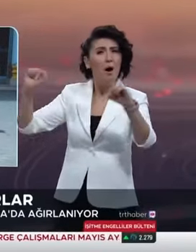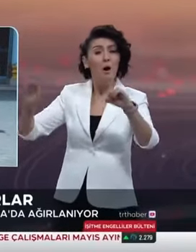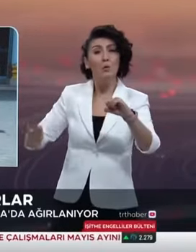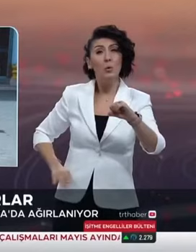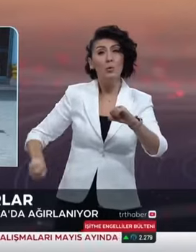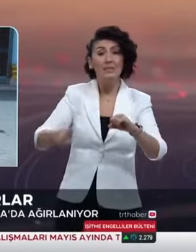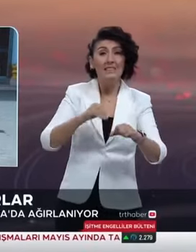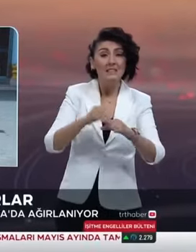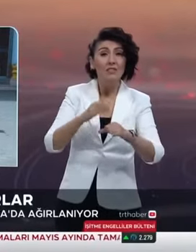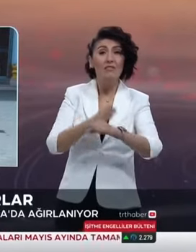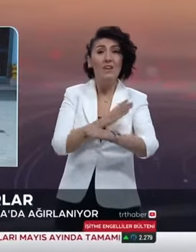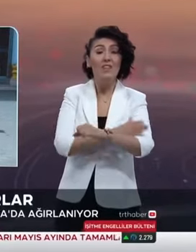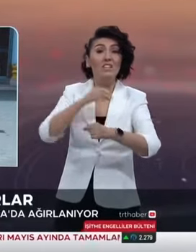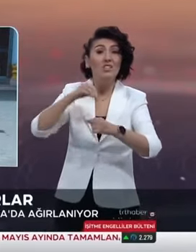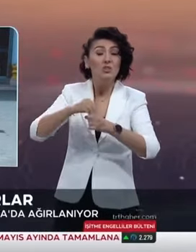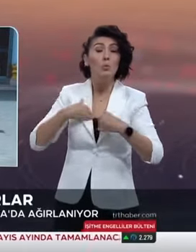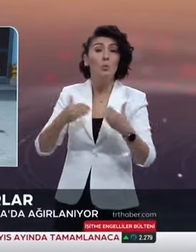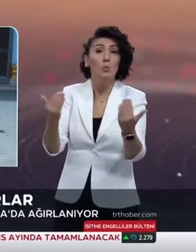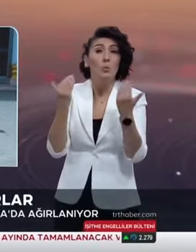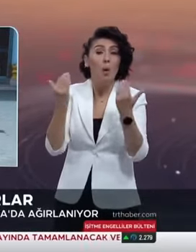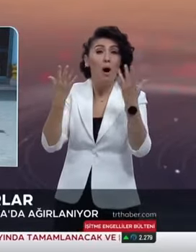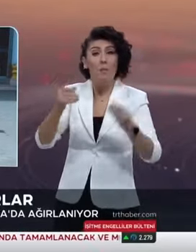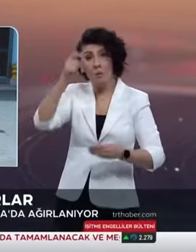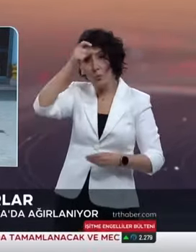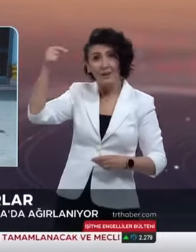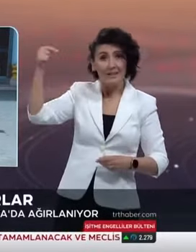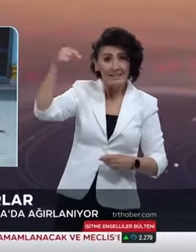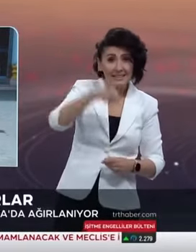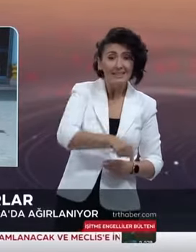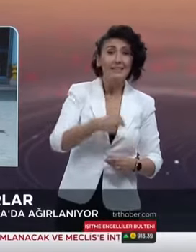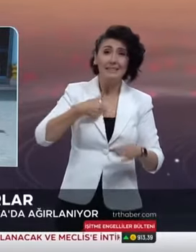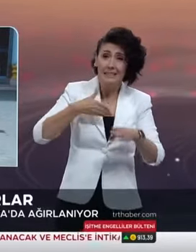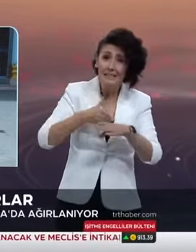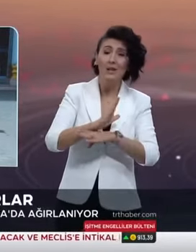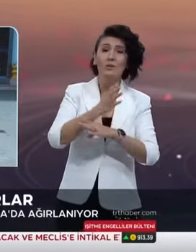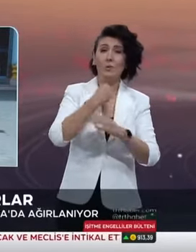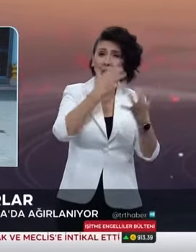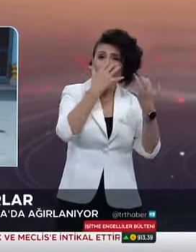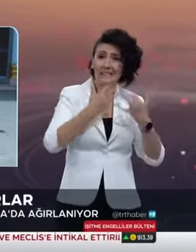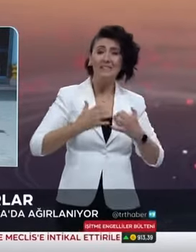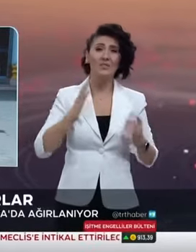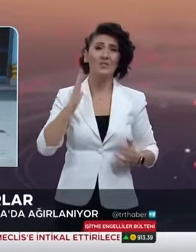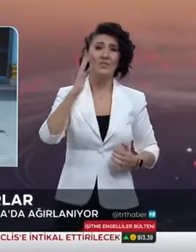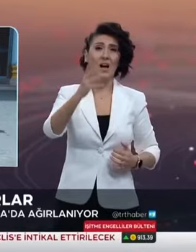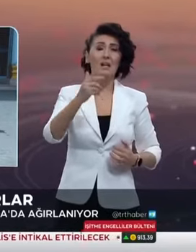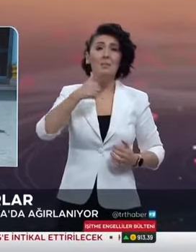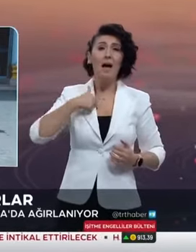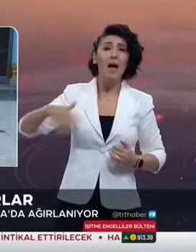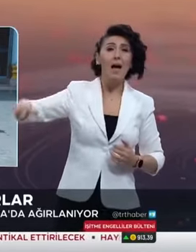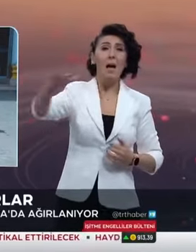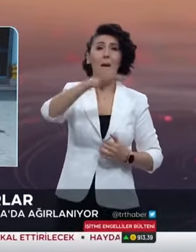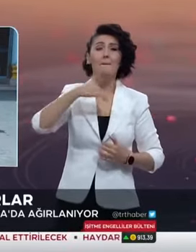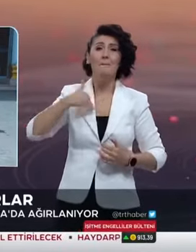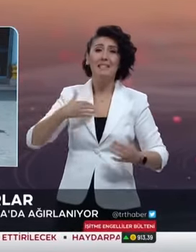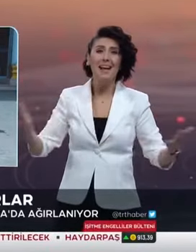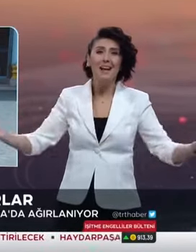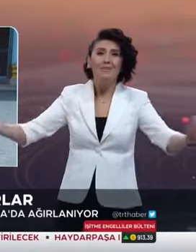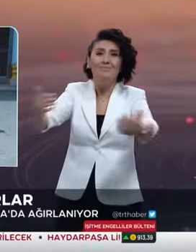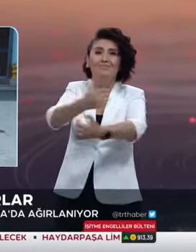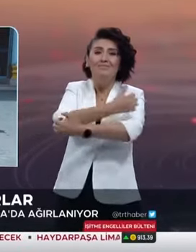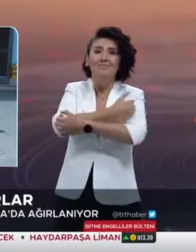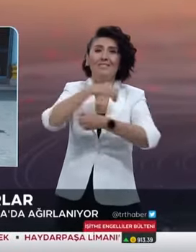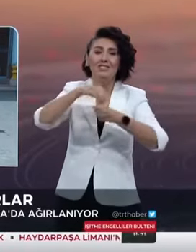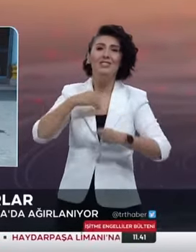Çocuklarımız için, ülkem için dua ediyorum. Türkiye'yi seçtik. Bizi gerçekten çok iyi karşıladılar. Ben herkese bize kucak açtığı